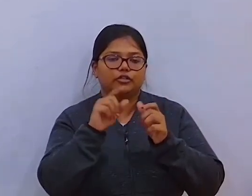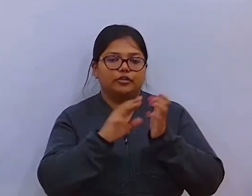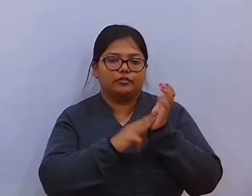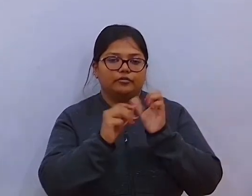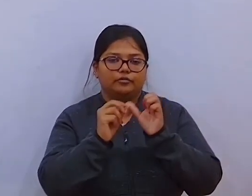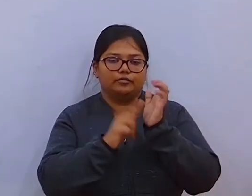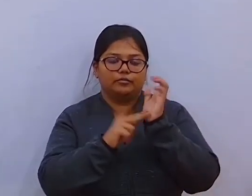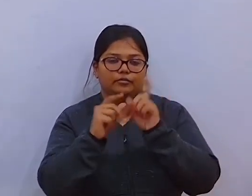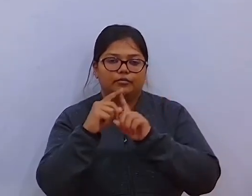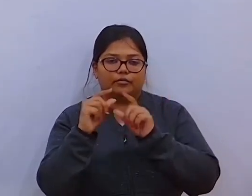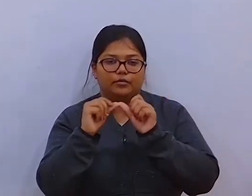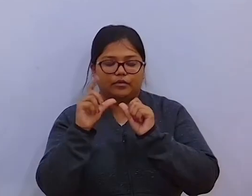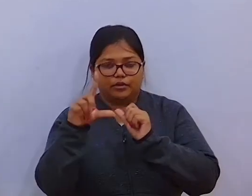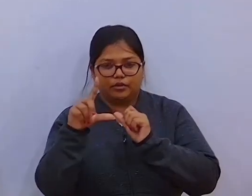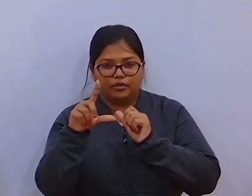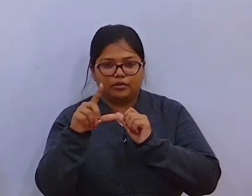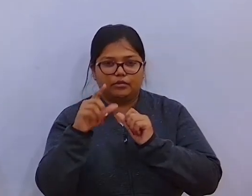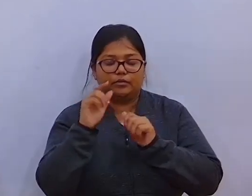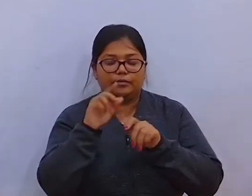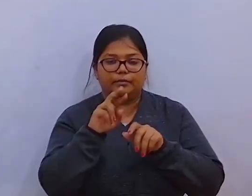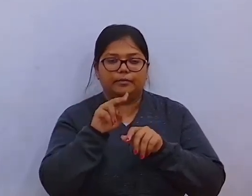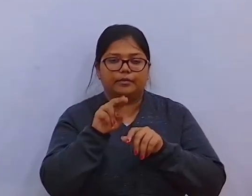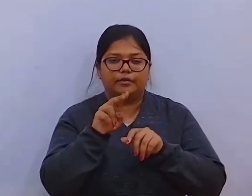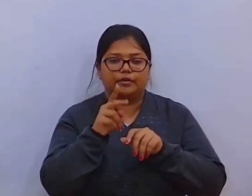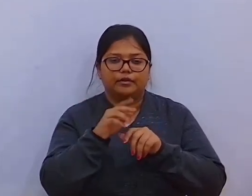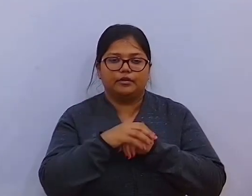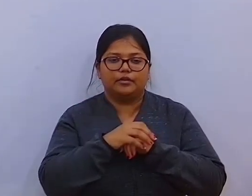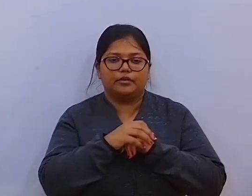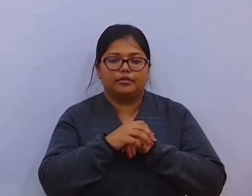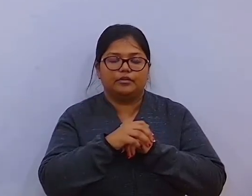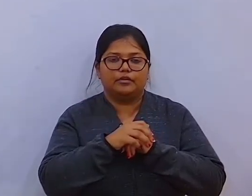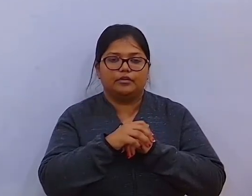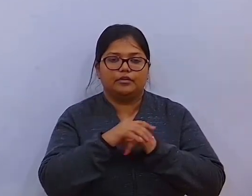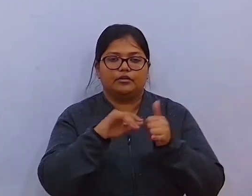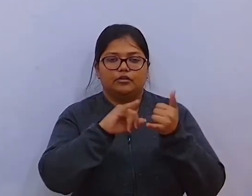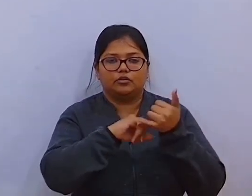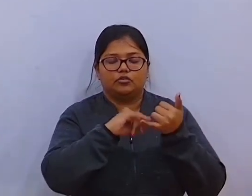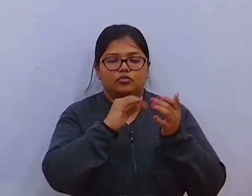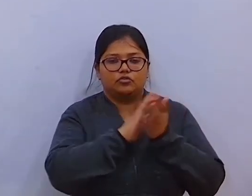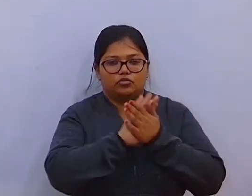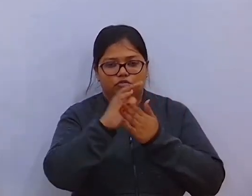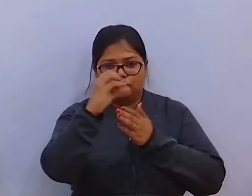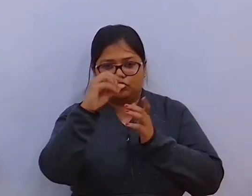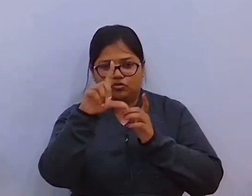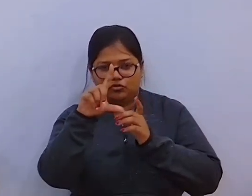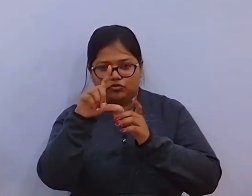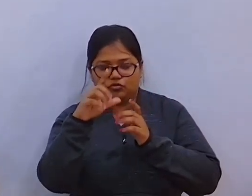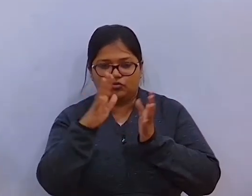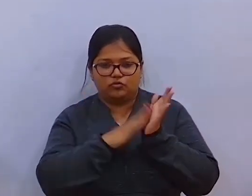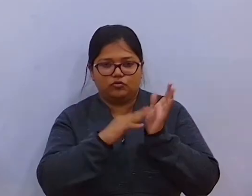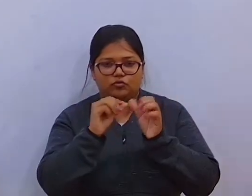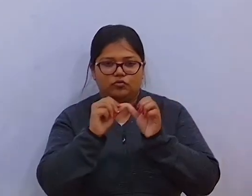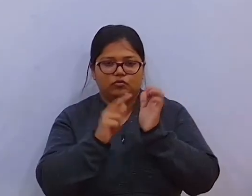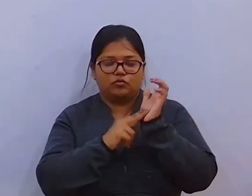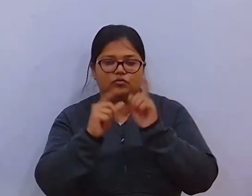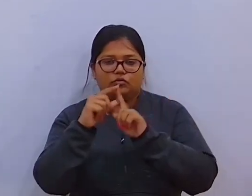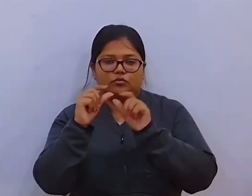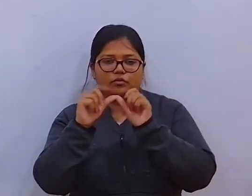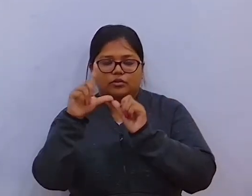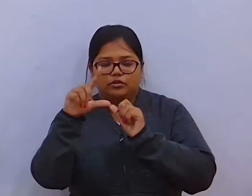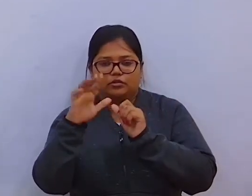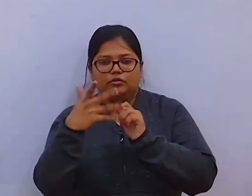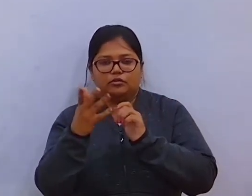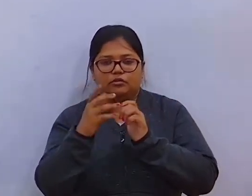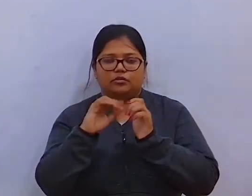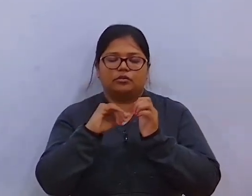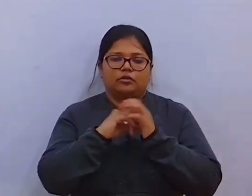ना, कौन कौन से अलग कारक है, जैसे कि क्षोभ मंडल, समताप मंडल, ये सारा चीज़ जो है वो आप लोग पढ़ कर आओगे, तो उसके द्वारा